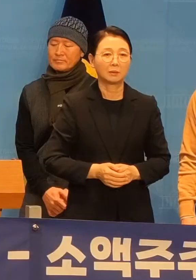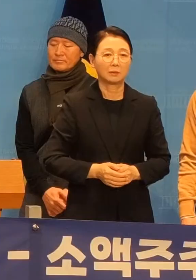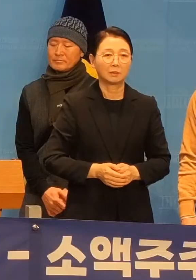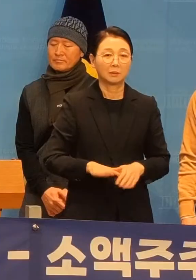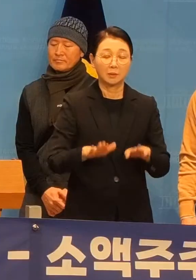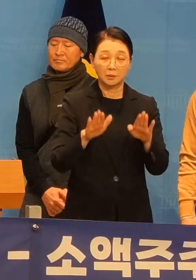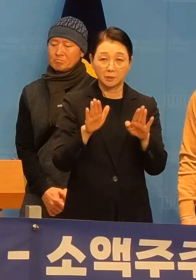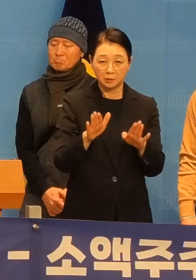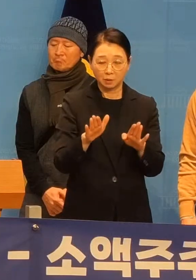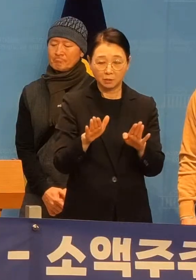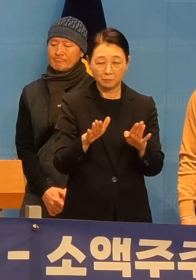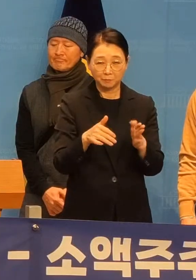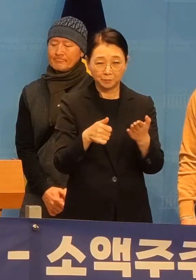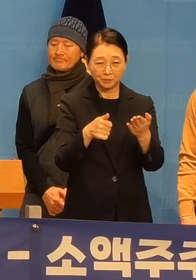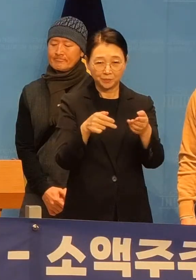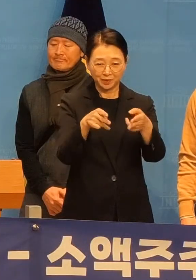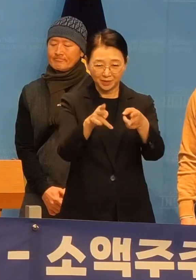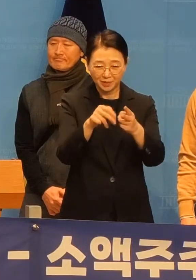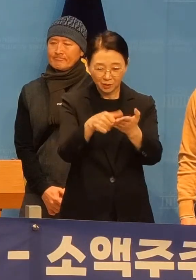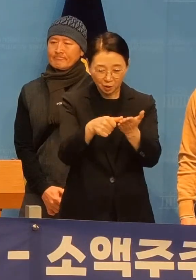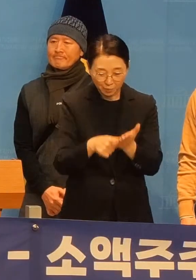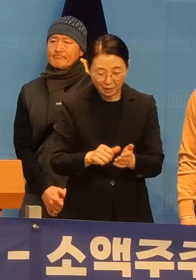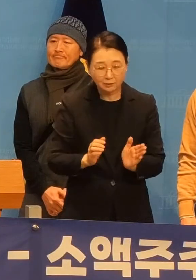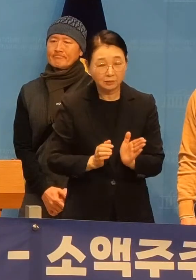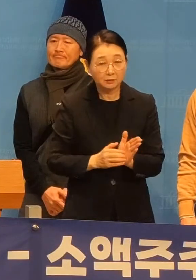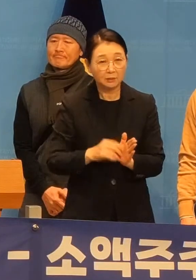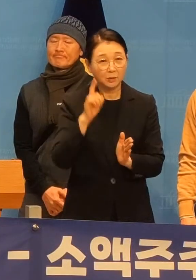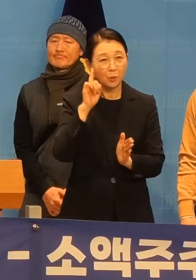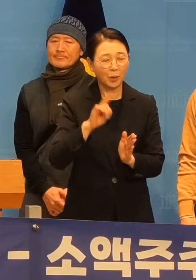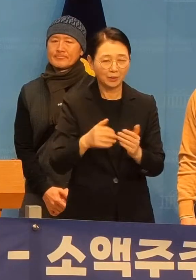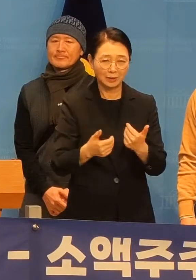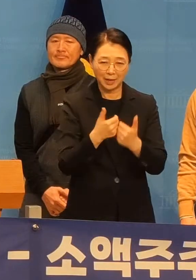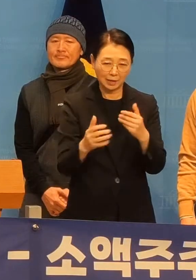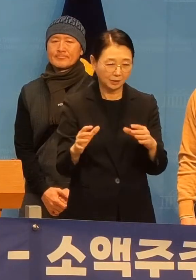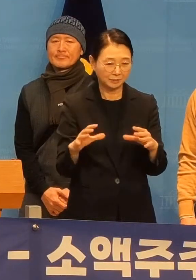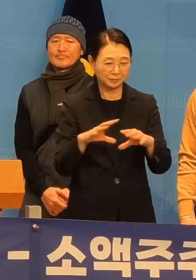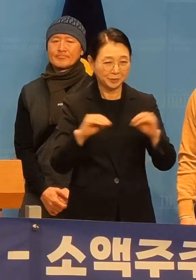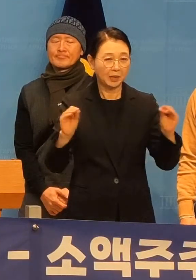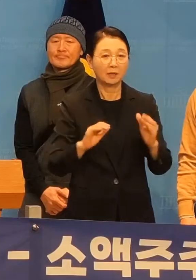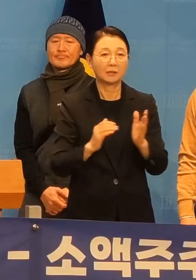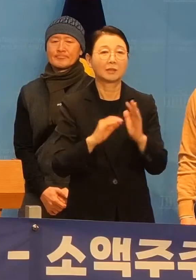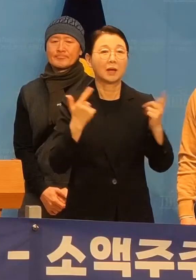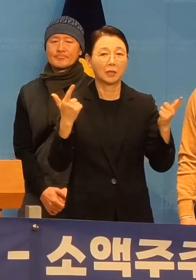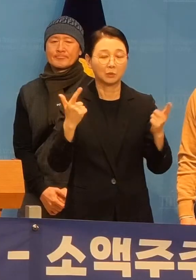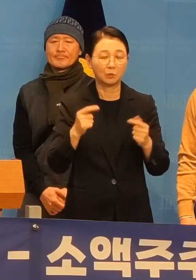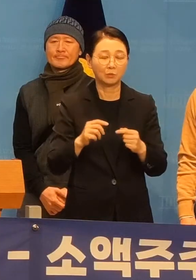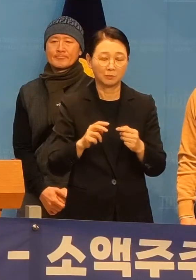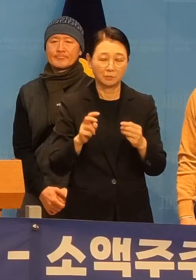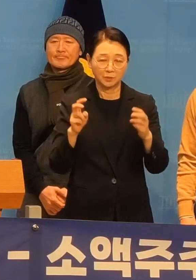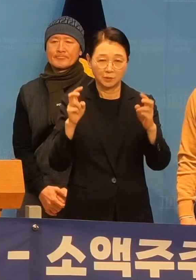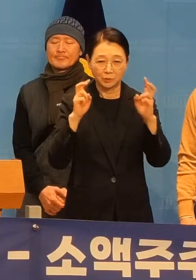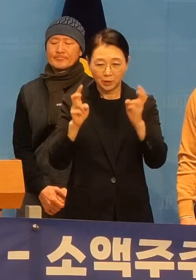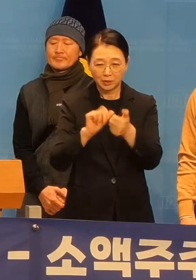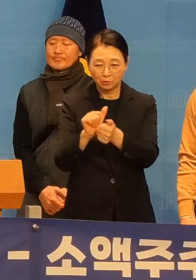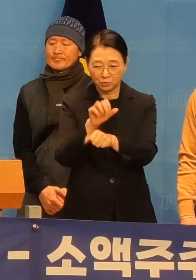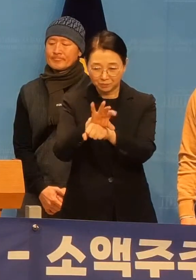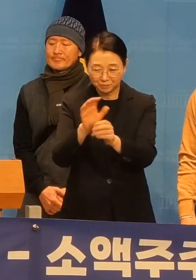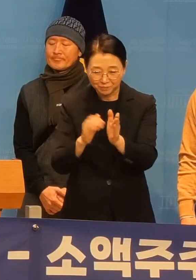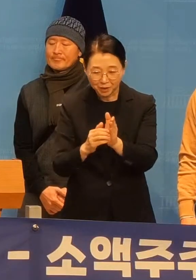이번 협약이 단순히 갈등을 봉합한 것이 아니라 자사주 취득을 통한 책임 있는